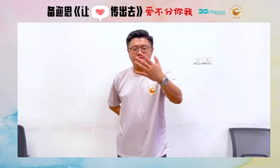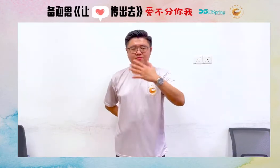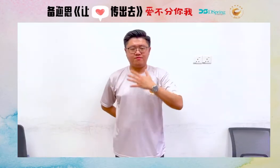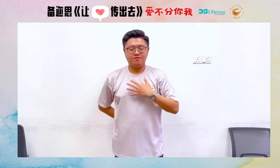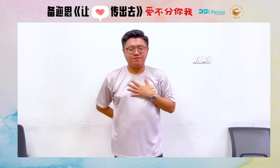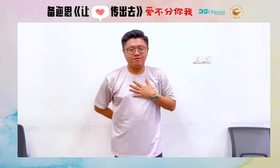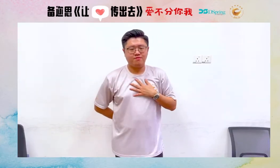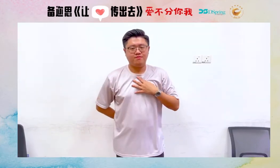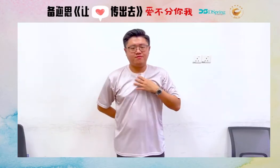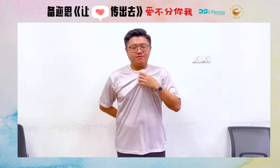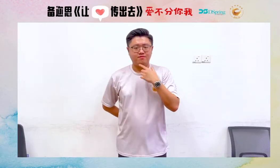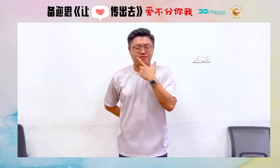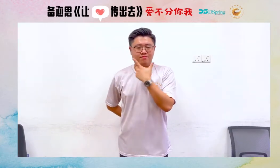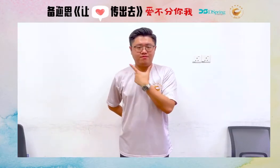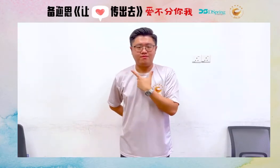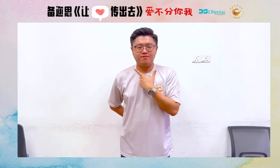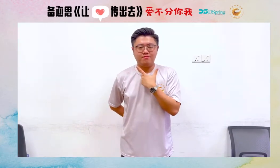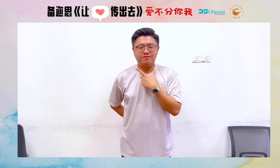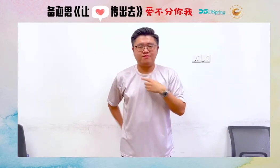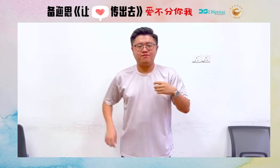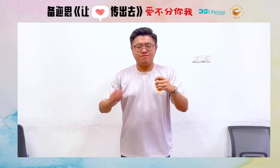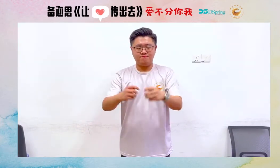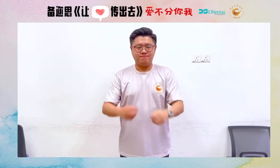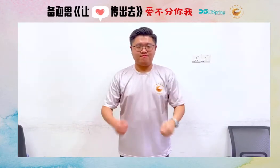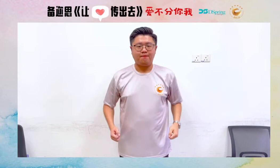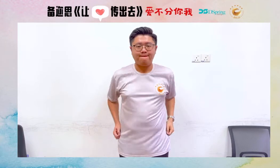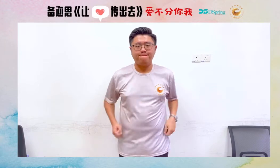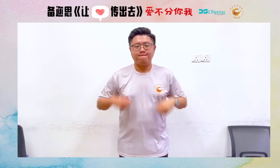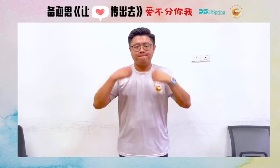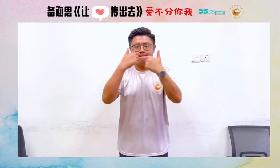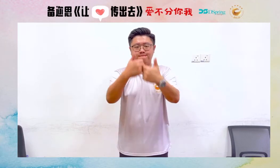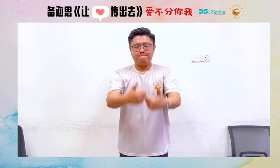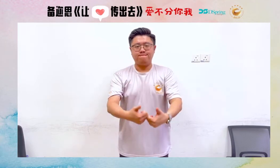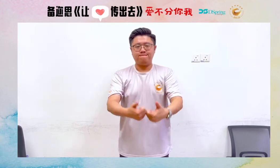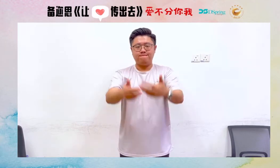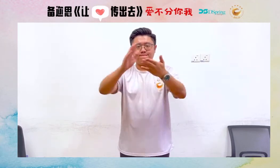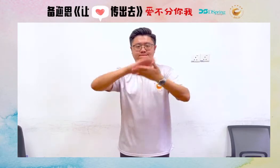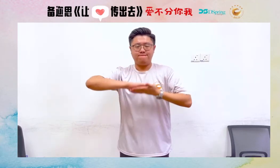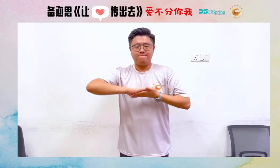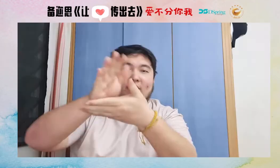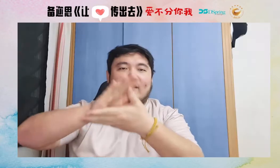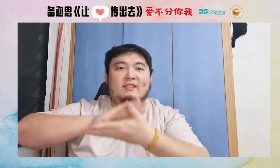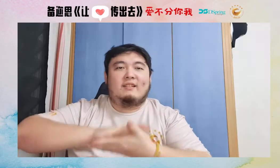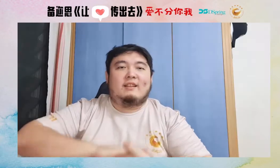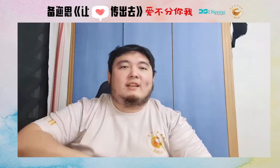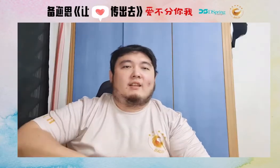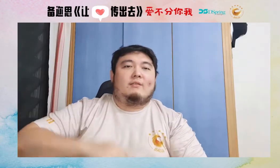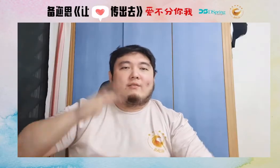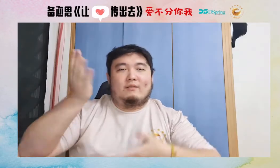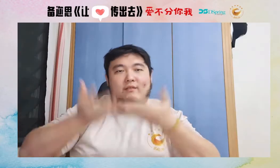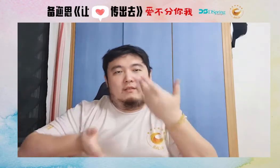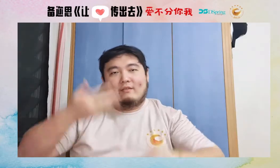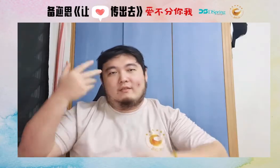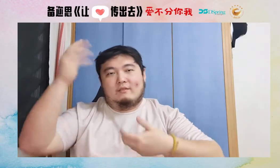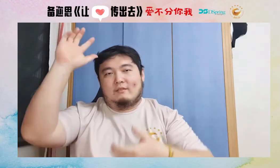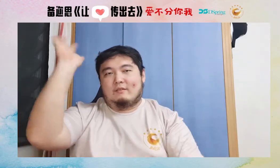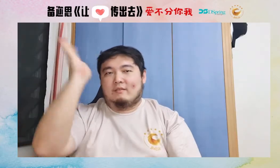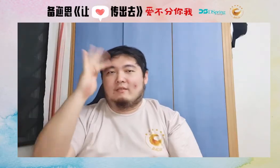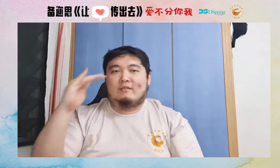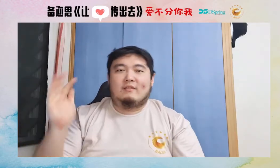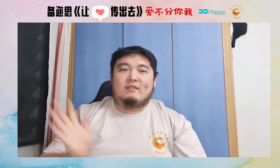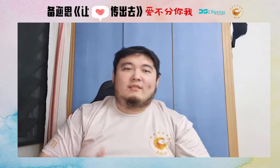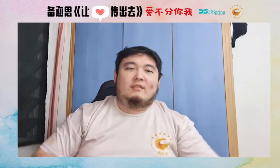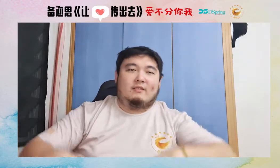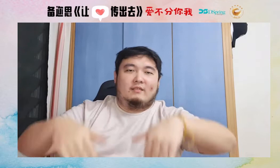是你会给我笑脸，让我感受有爱的原点，快乐的过